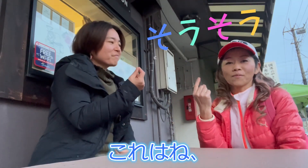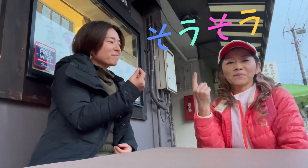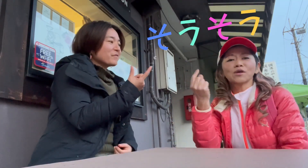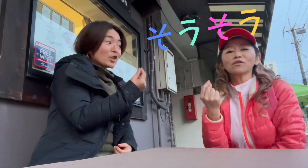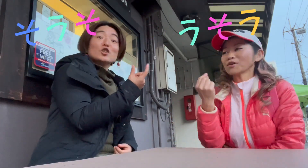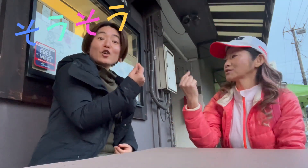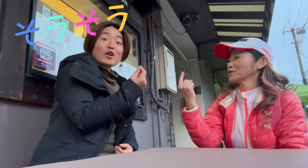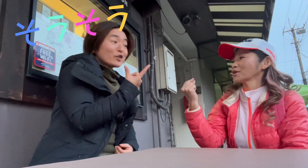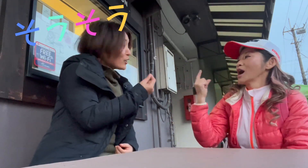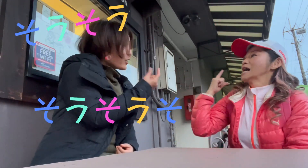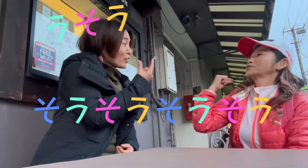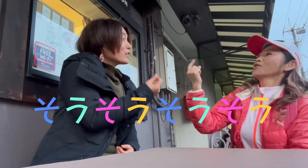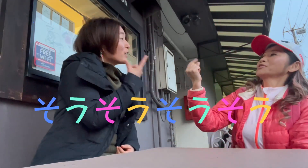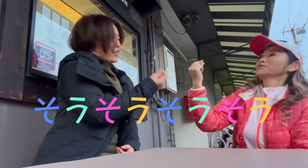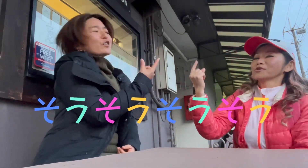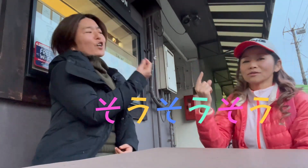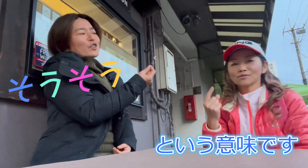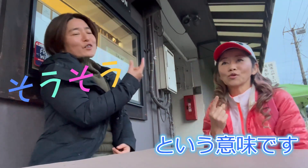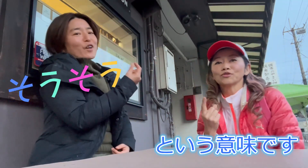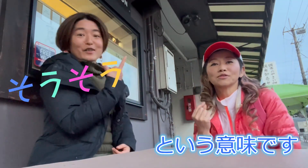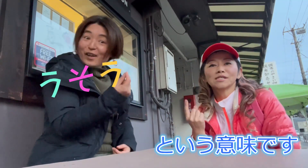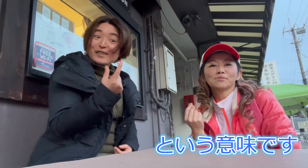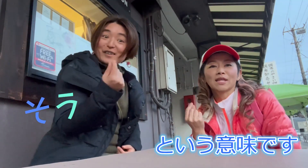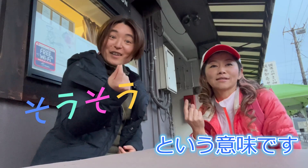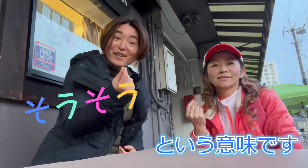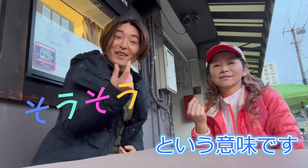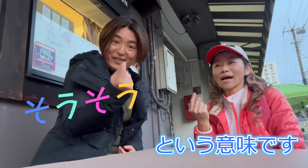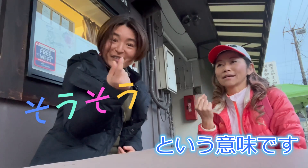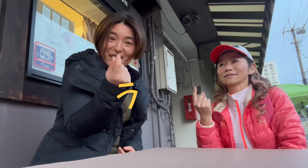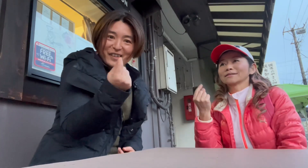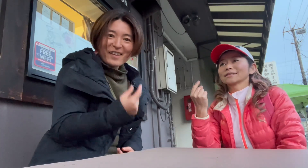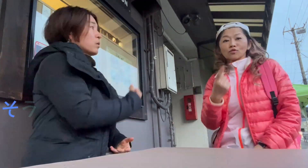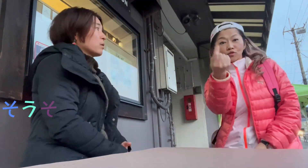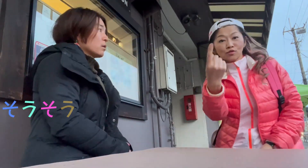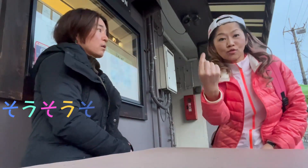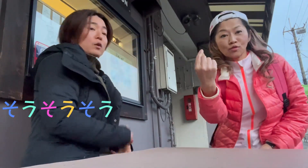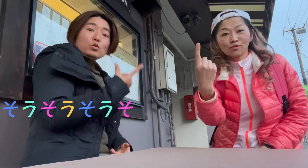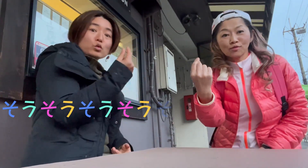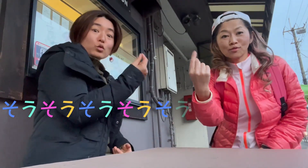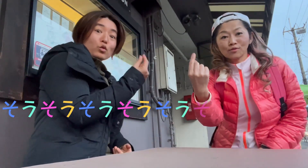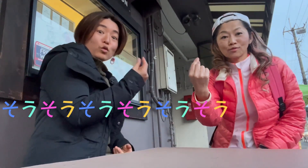そうそうそうそう、そうそうそうという意味です。はい。 そうそうそうそうそうそうそ